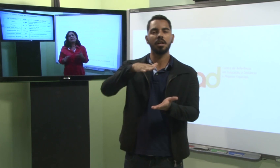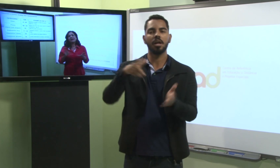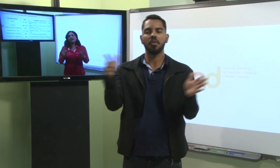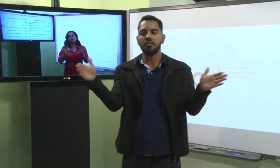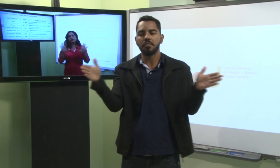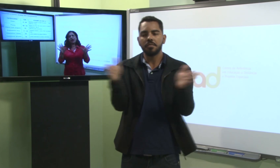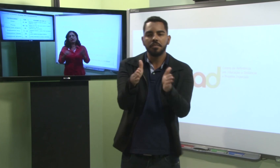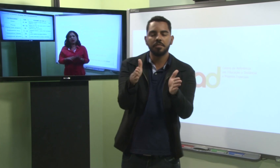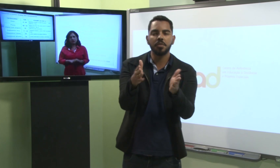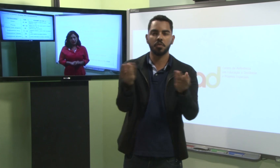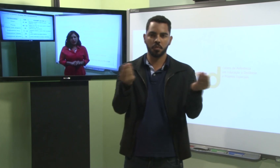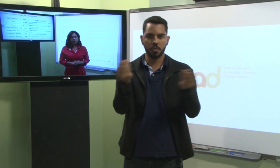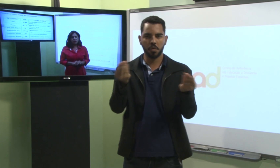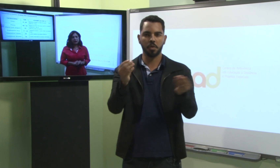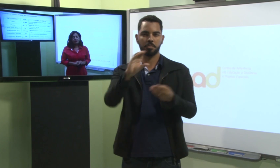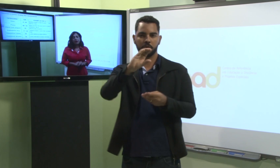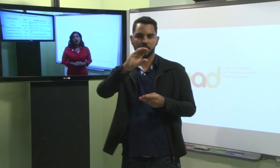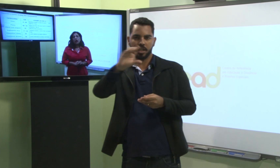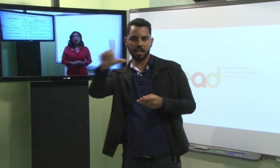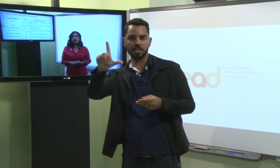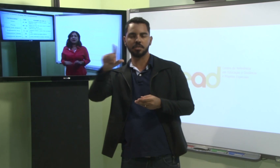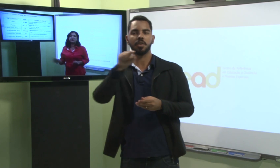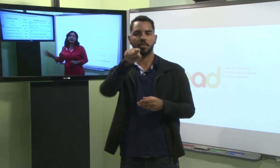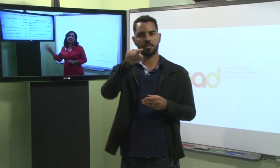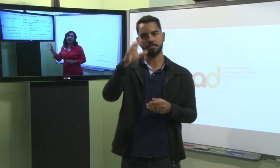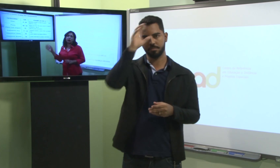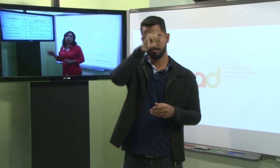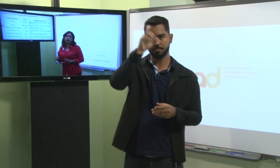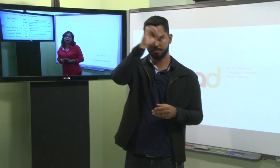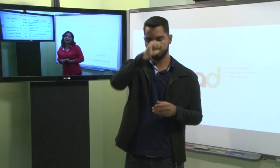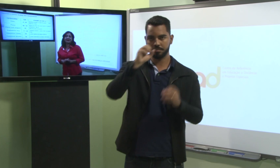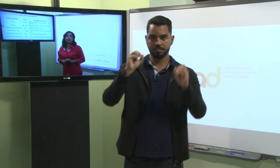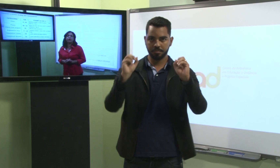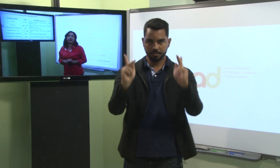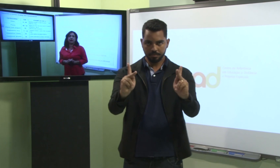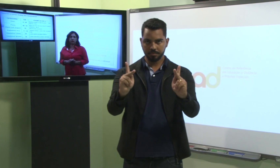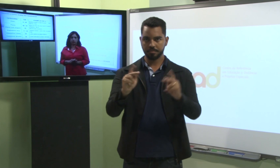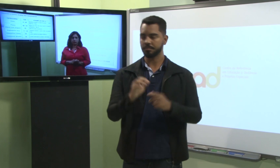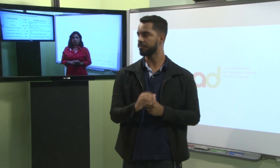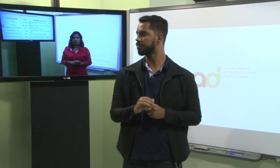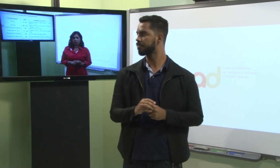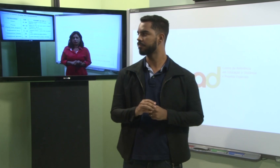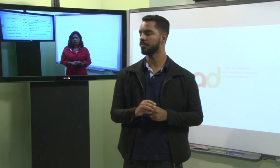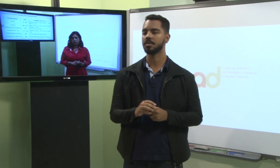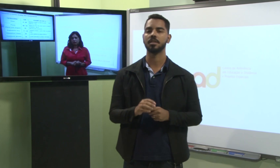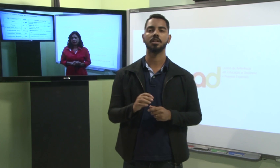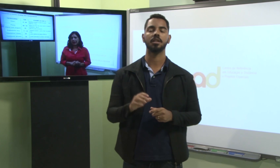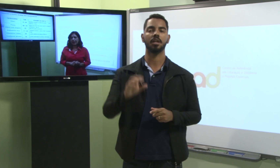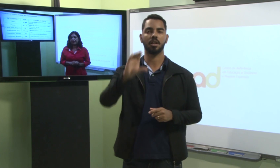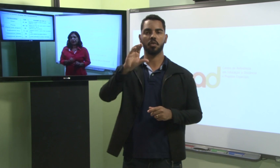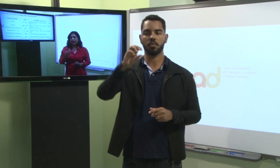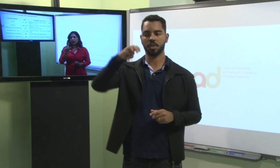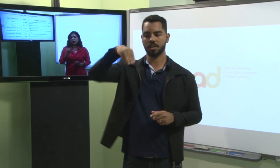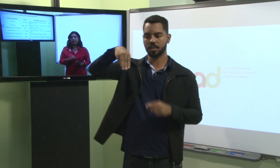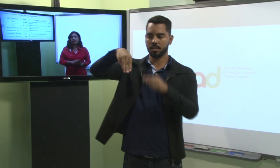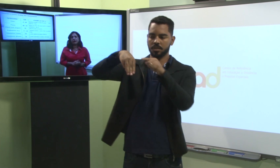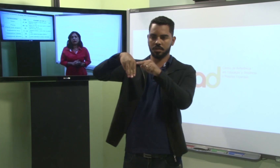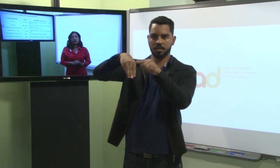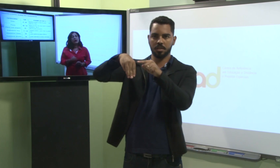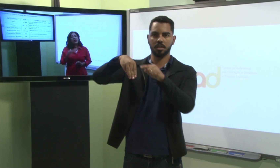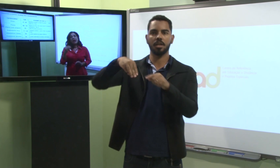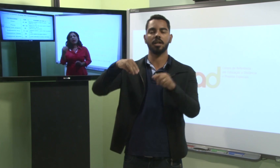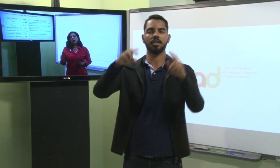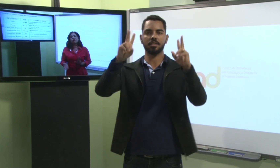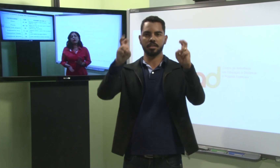para a representação de vários classificadores. Nós temos aí a configuração fino, tá? Categoria